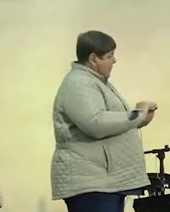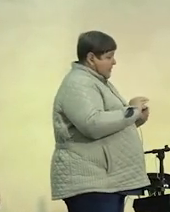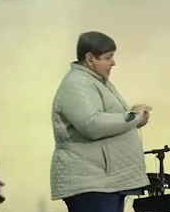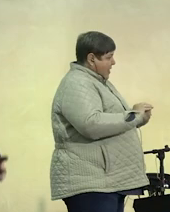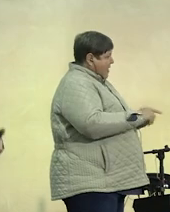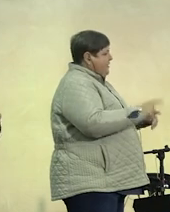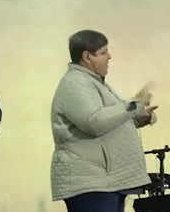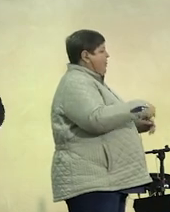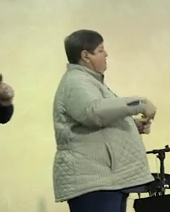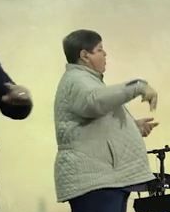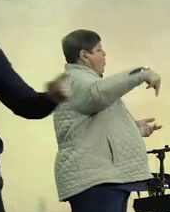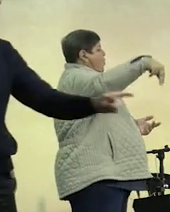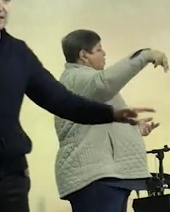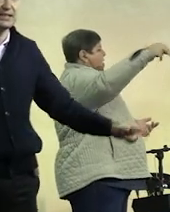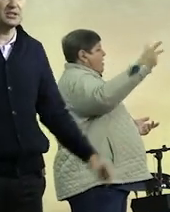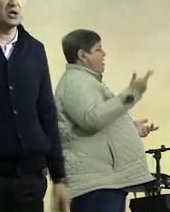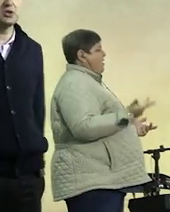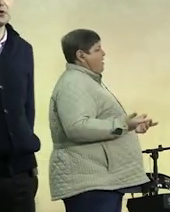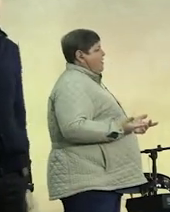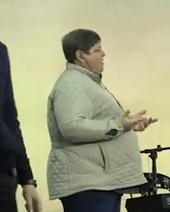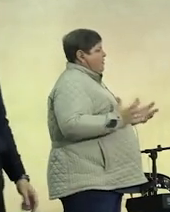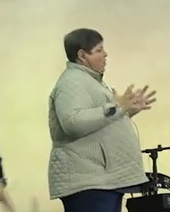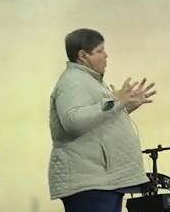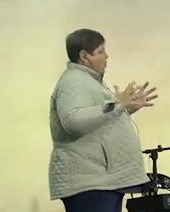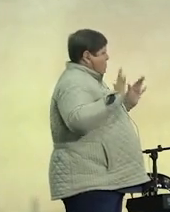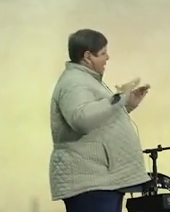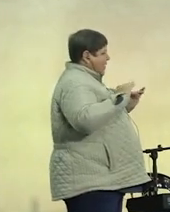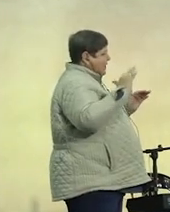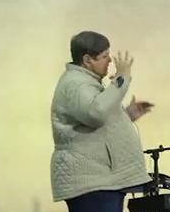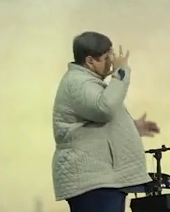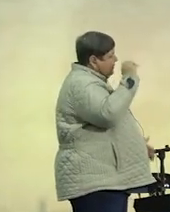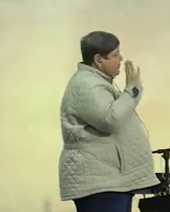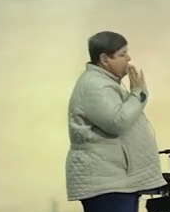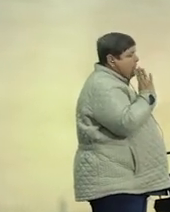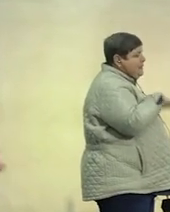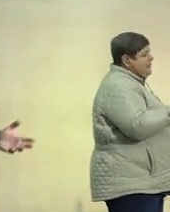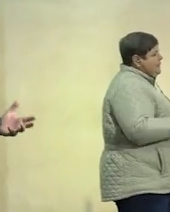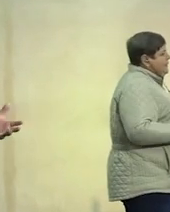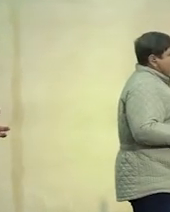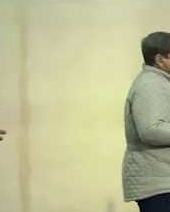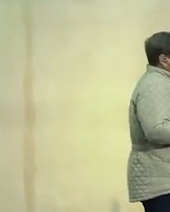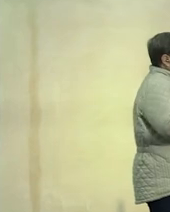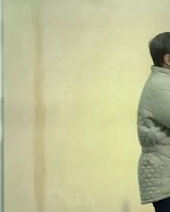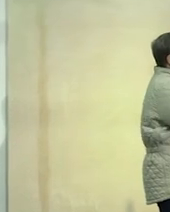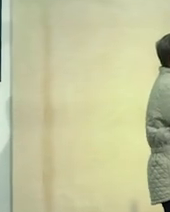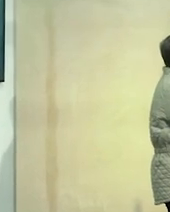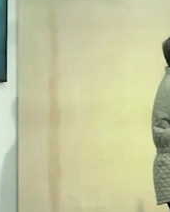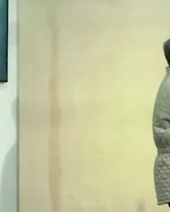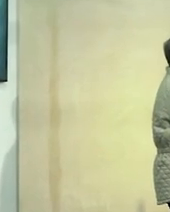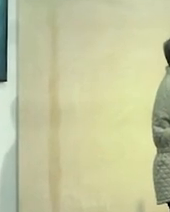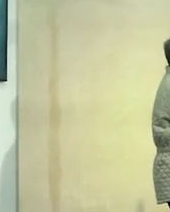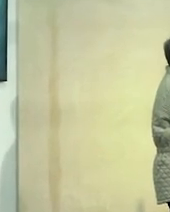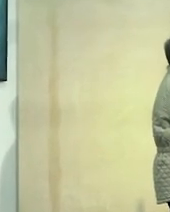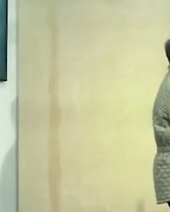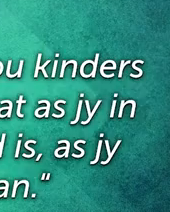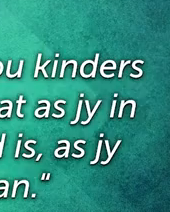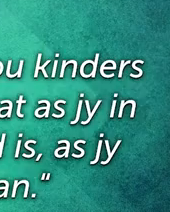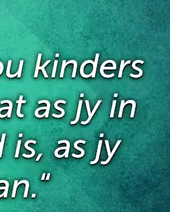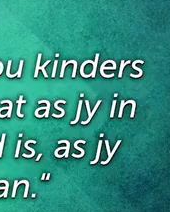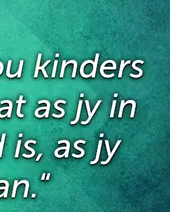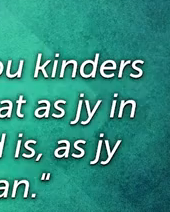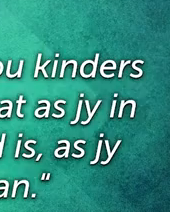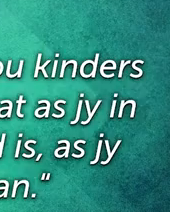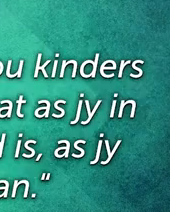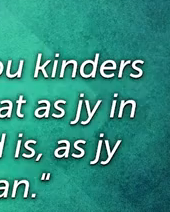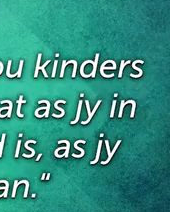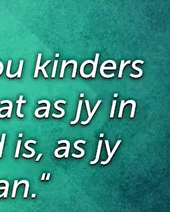wees. En ons sien dit eskaleer, dit raak groter en meer. Nou oké, okay. Deuteronomium 6 vers 7 het ons vanoggend aangehaal, wat sê, jy moet inskerp